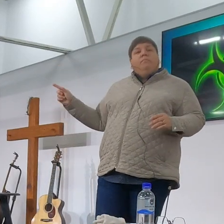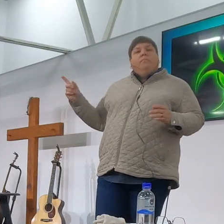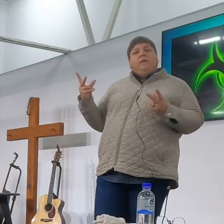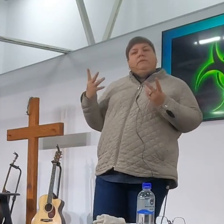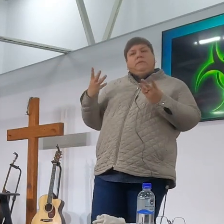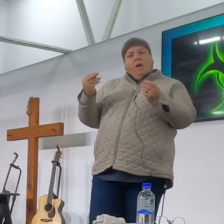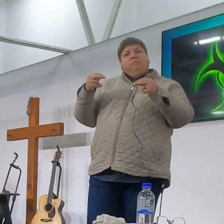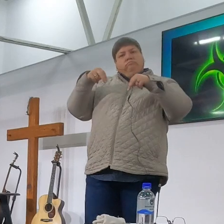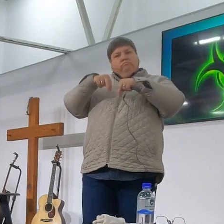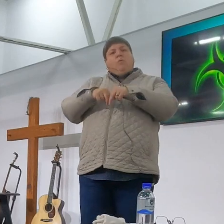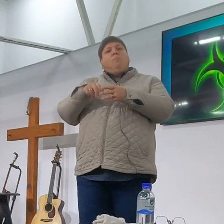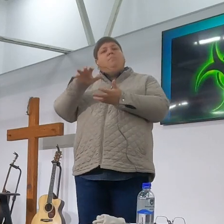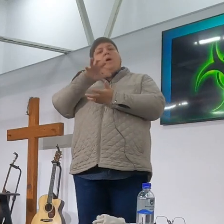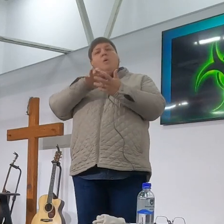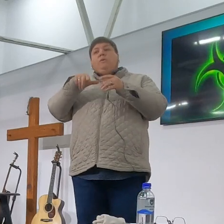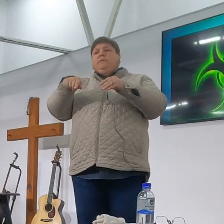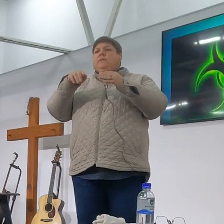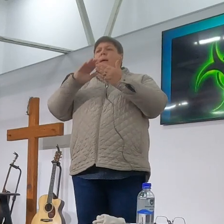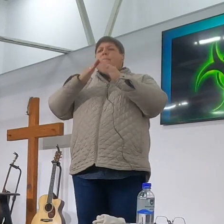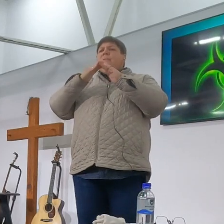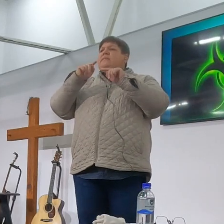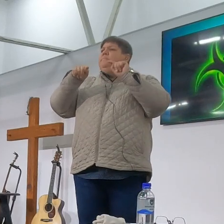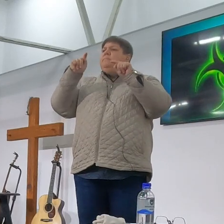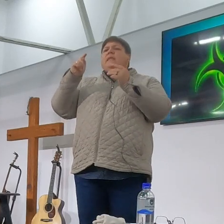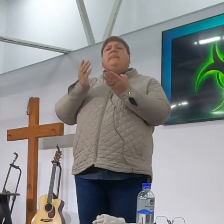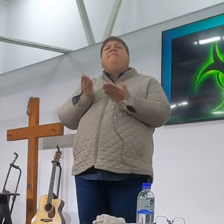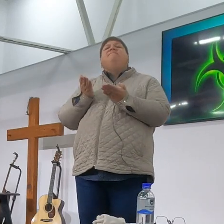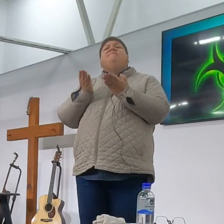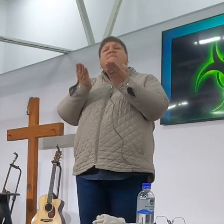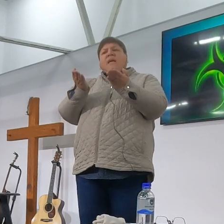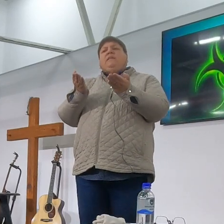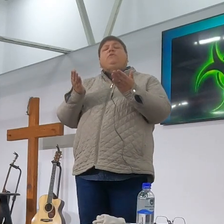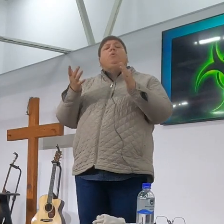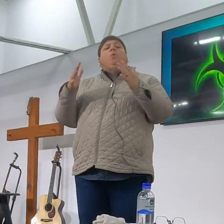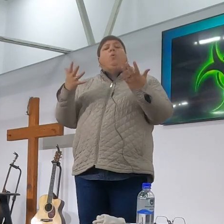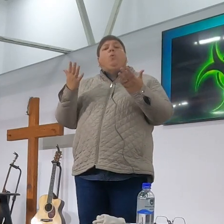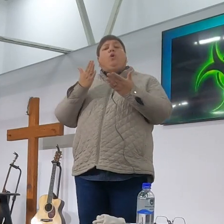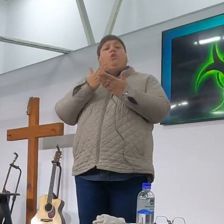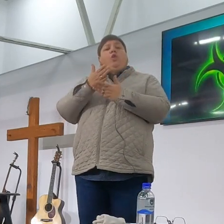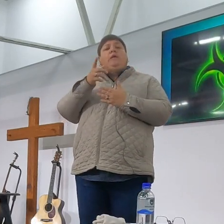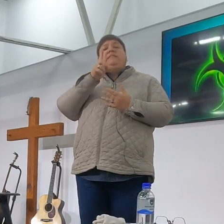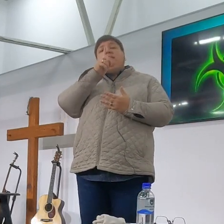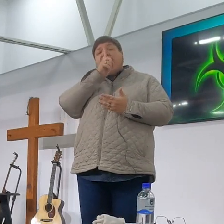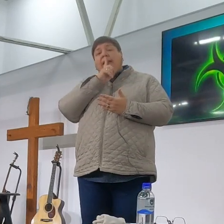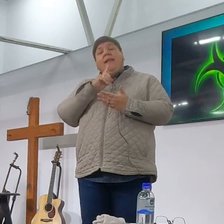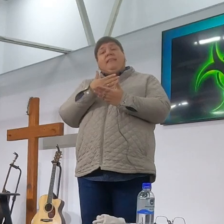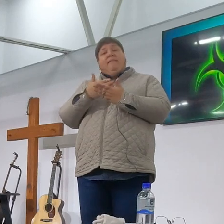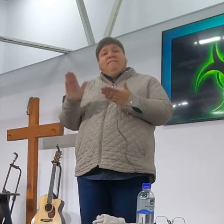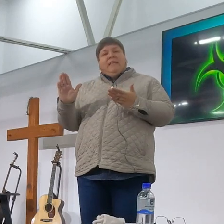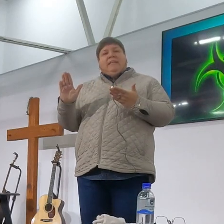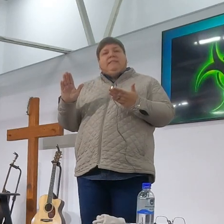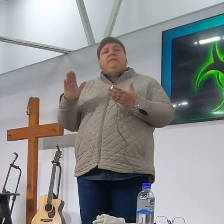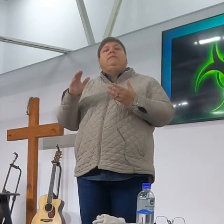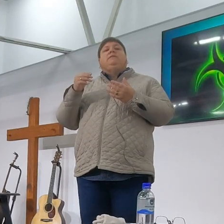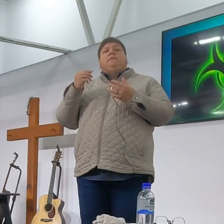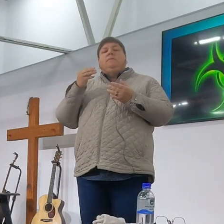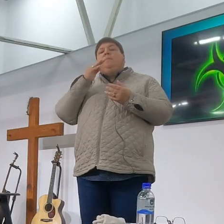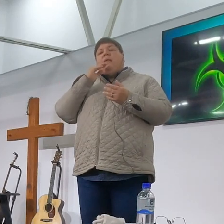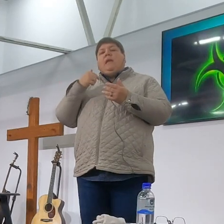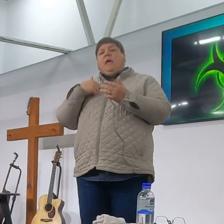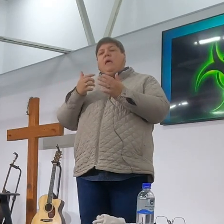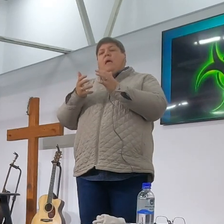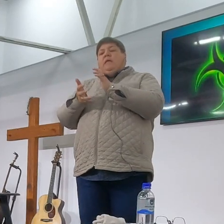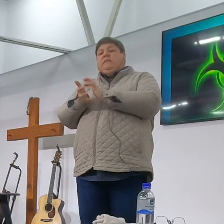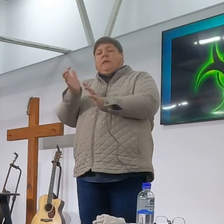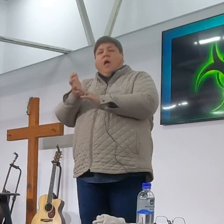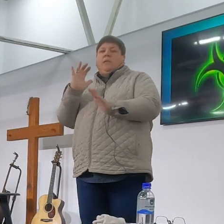om ons ouers, en die ouers in ons gemeenskap, te wys, dat deur om niks te sê nie, doen ons meer skade as